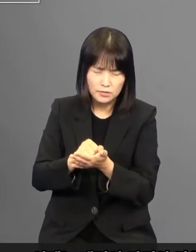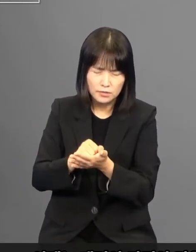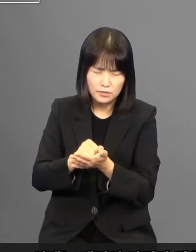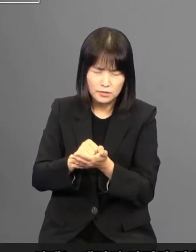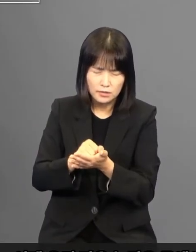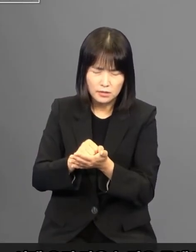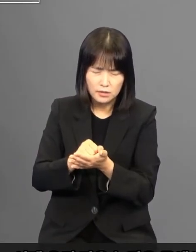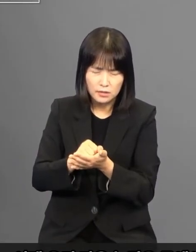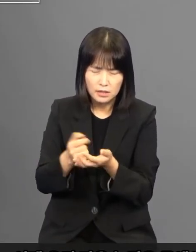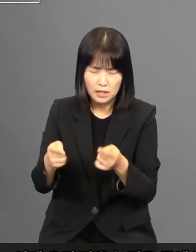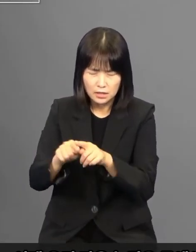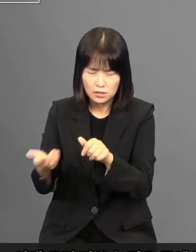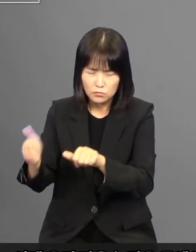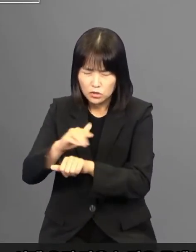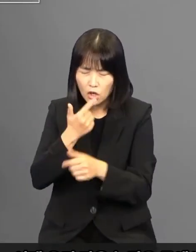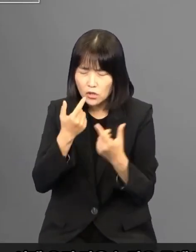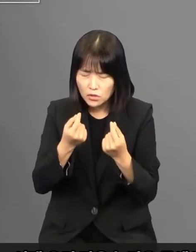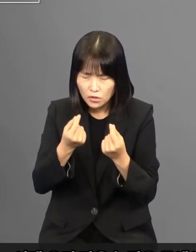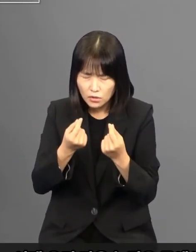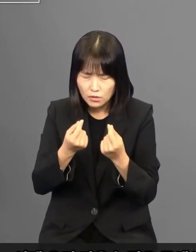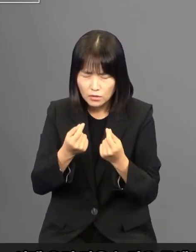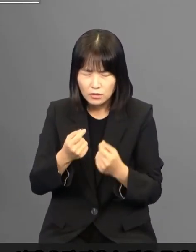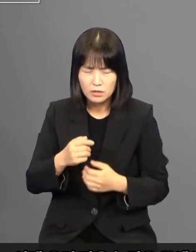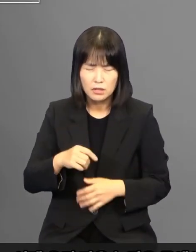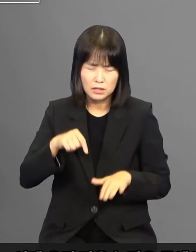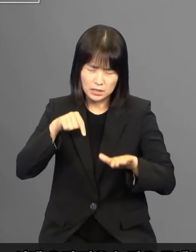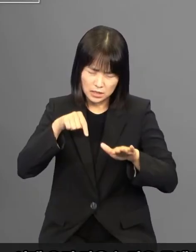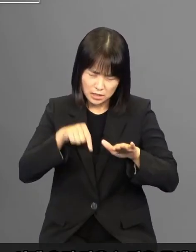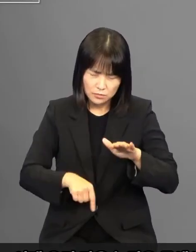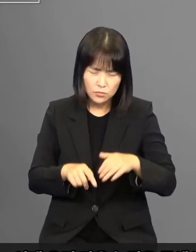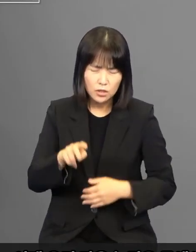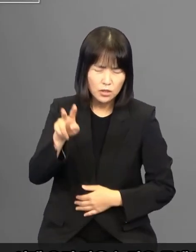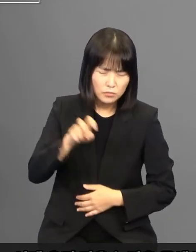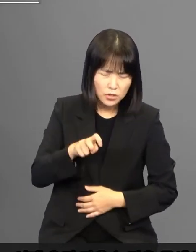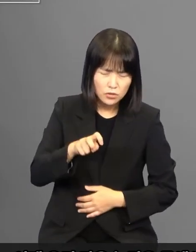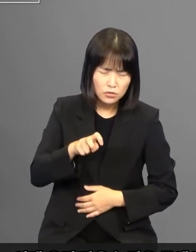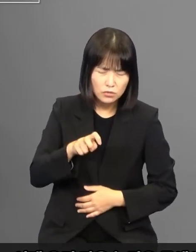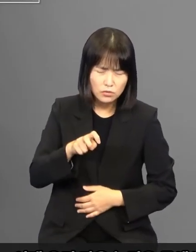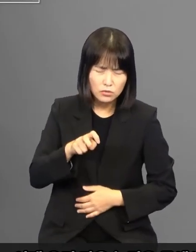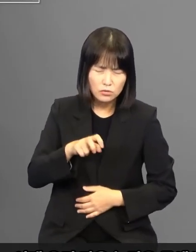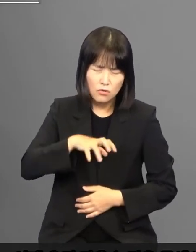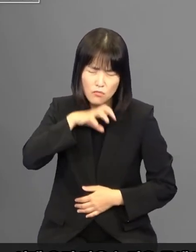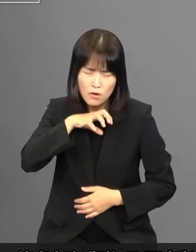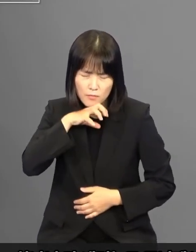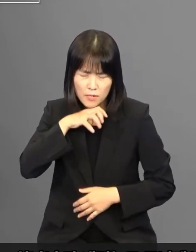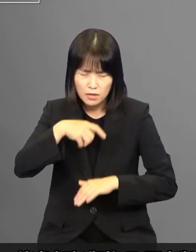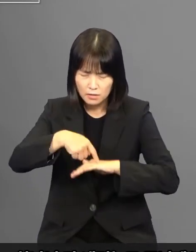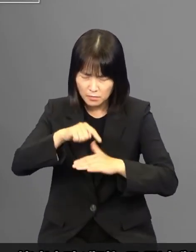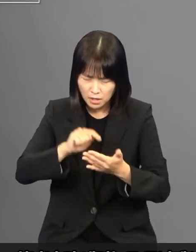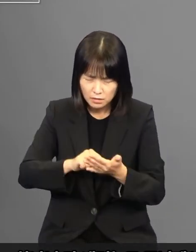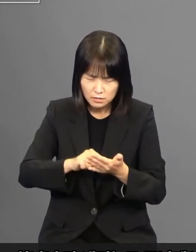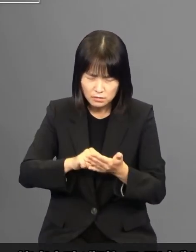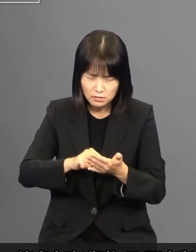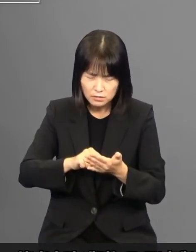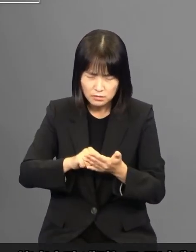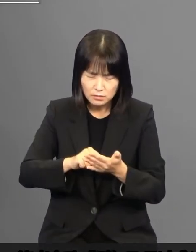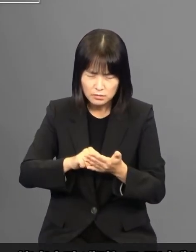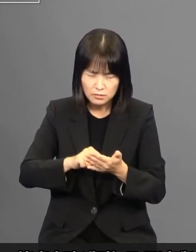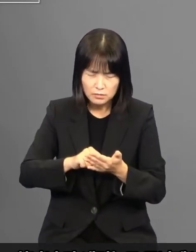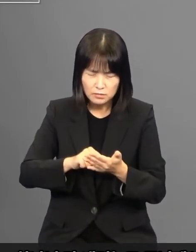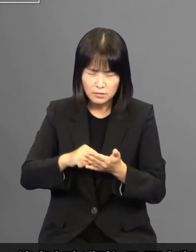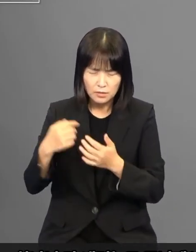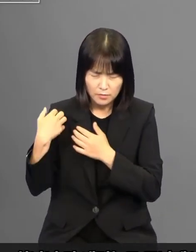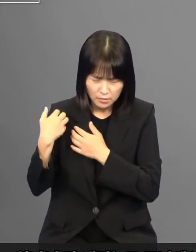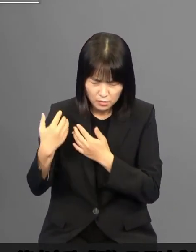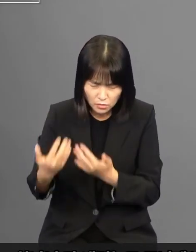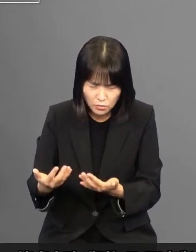합장하였던 것처럼 이제 우리 마음속 깊은 곳에서 있었던 미움과 증오와 원망의 마음을 하나님 다 내려놓고